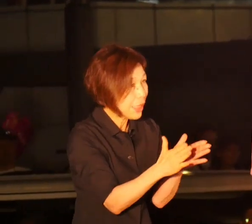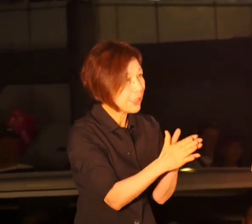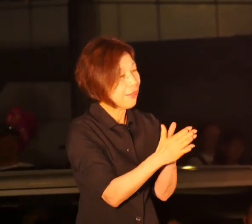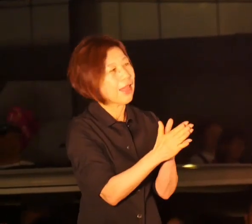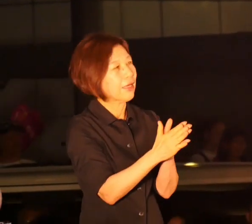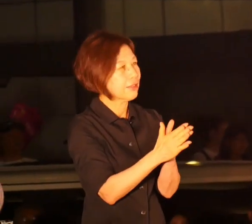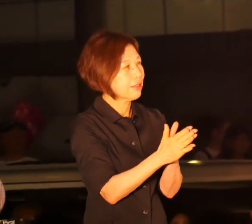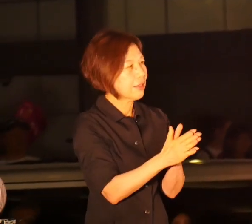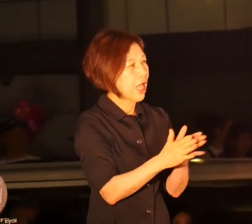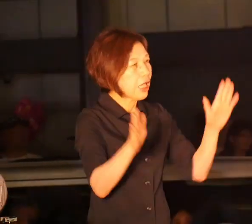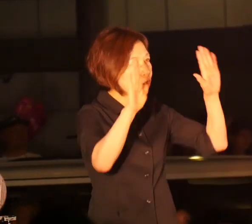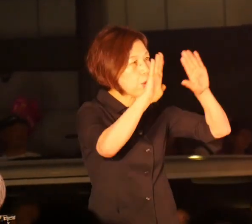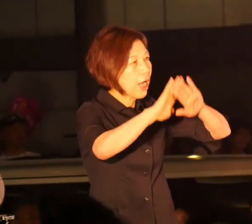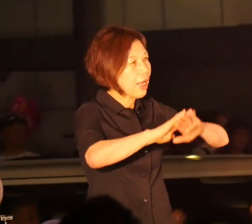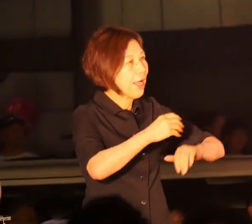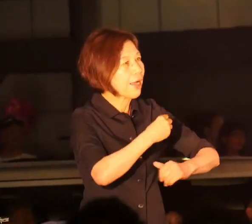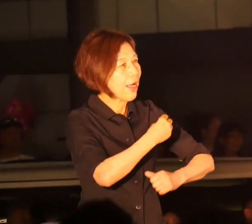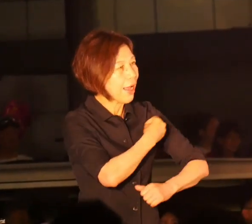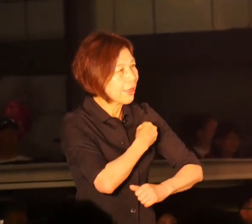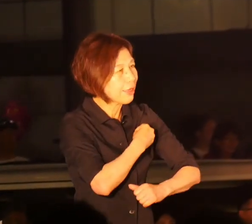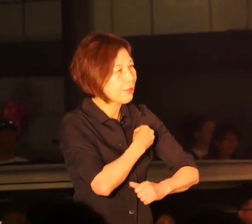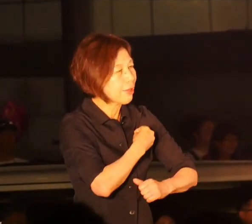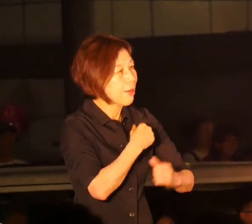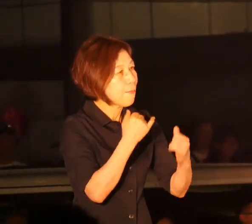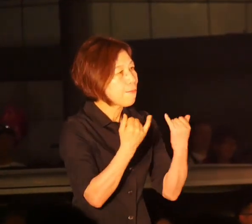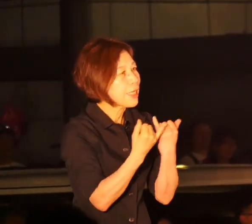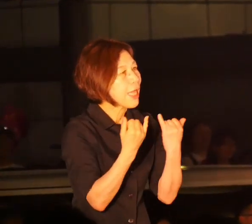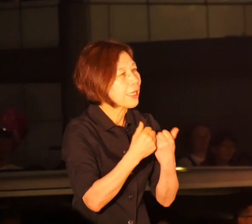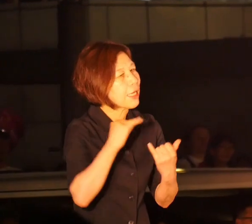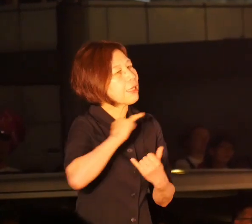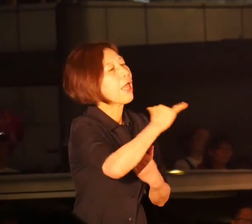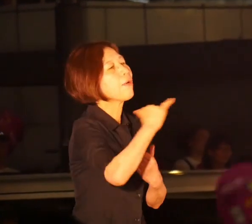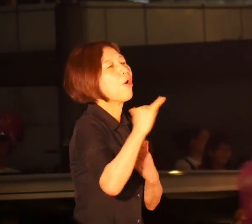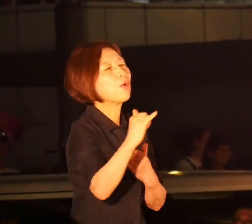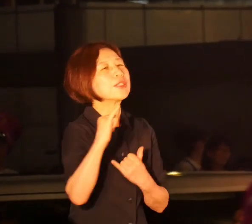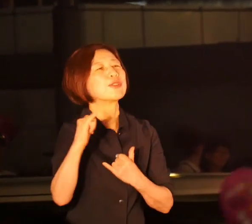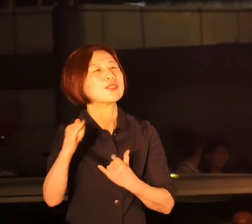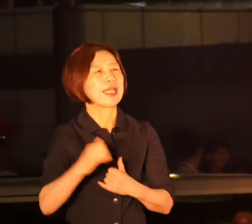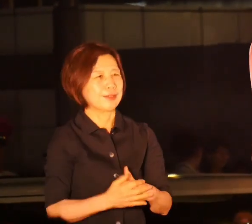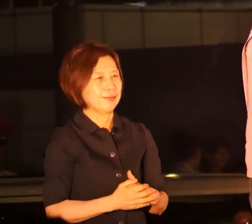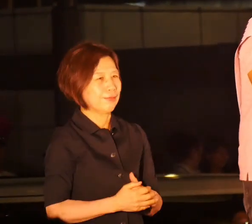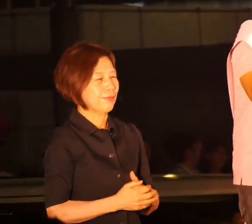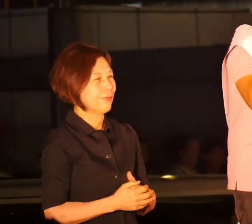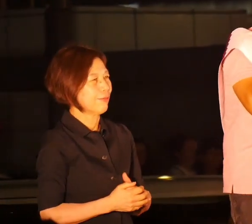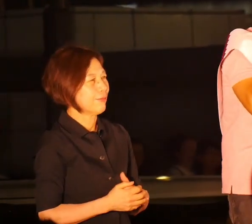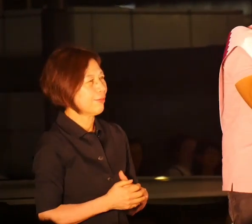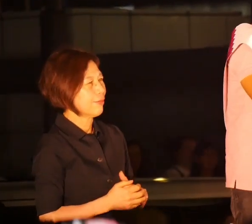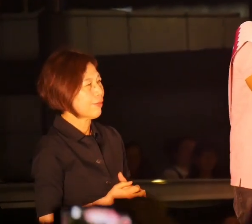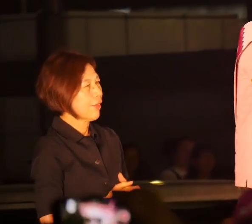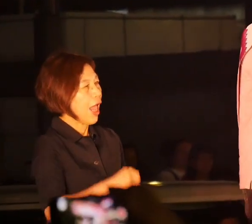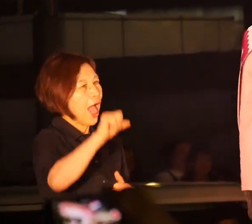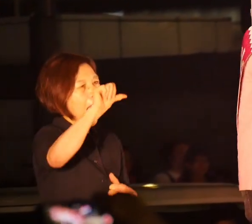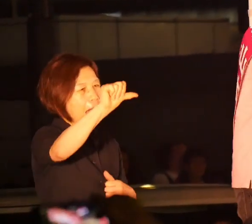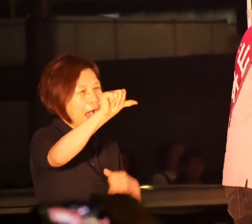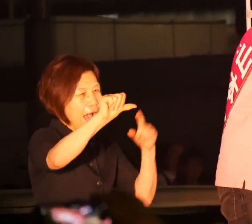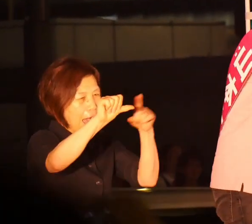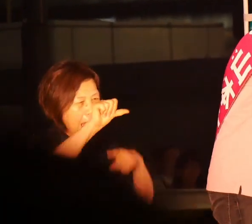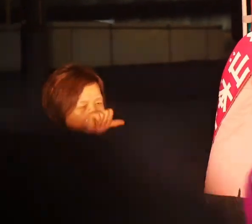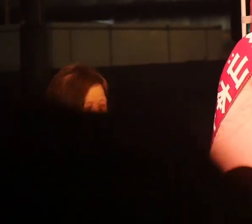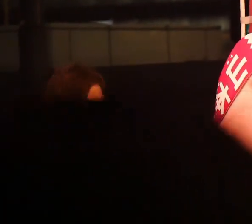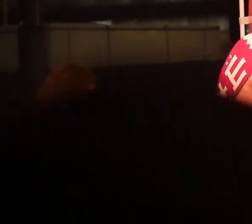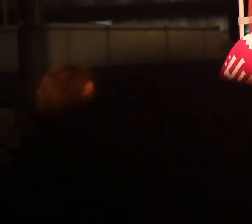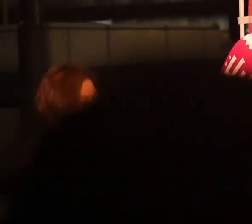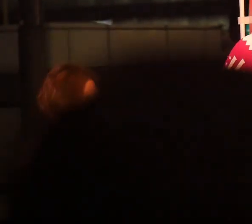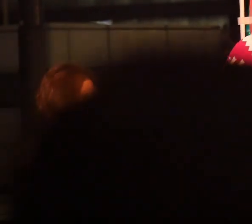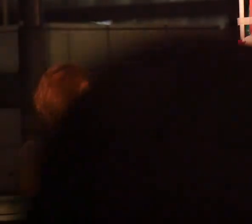創価学会の皆さんのように電話をするのです。 あ行から和行までアドレス帳をたど